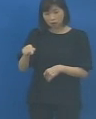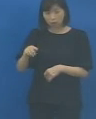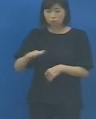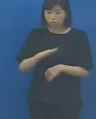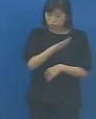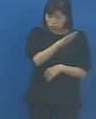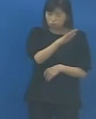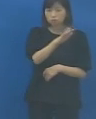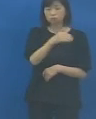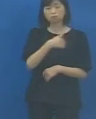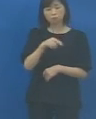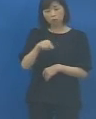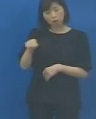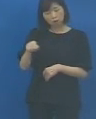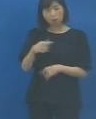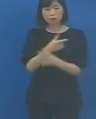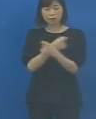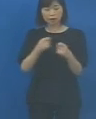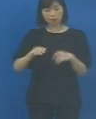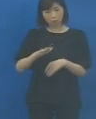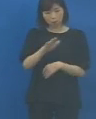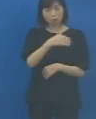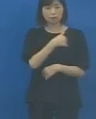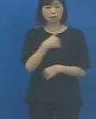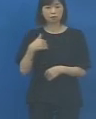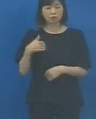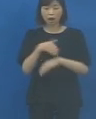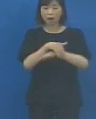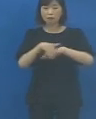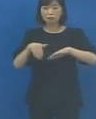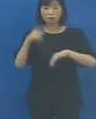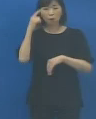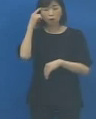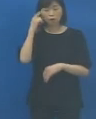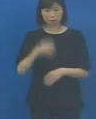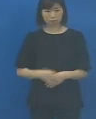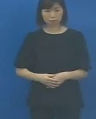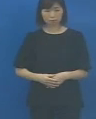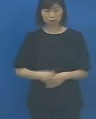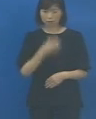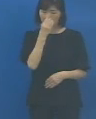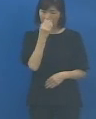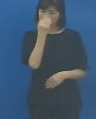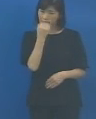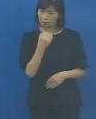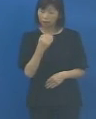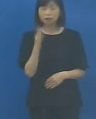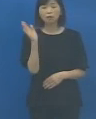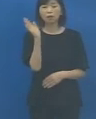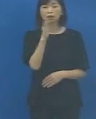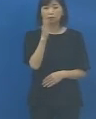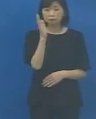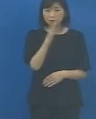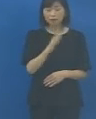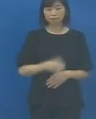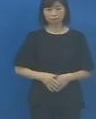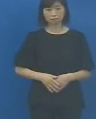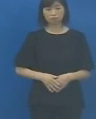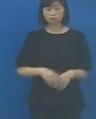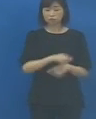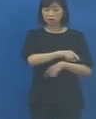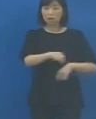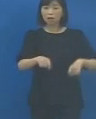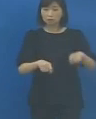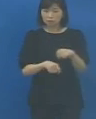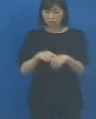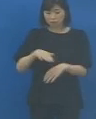るはずであるというふうに思います。単なる勝ち負け的なことではなくて、むしろ全